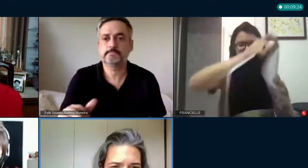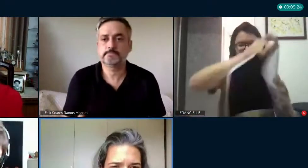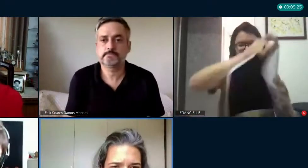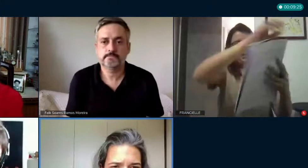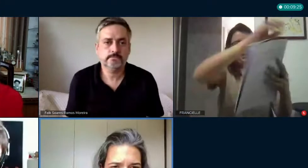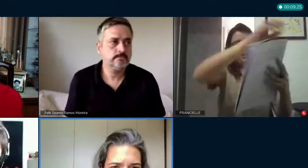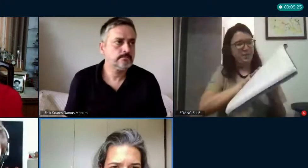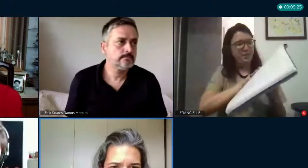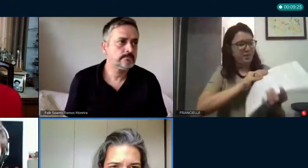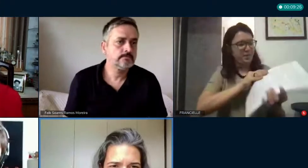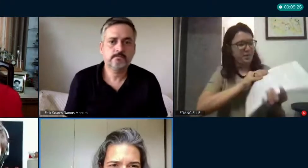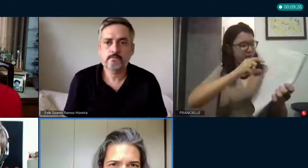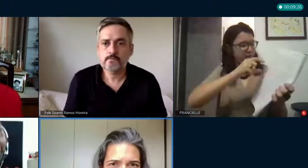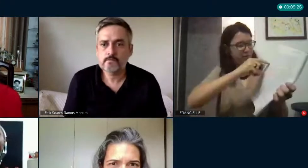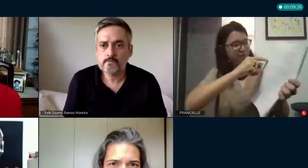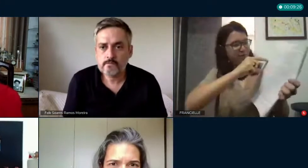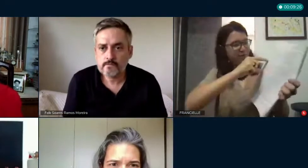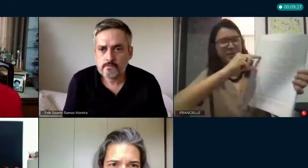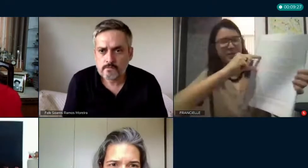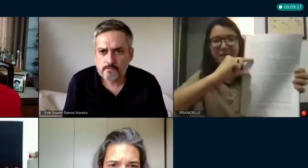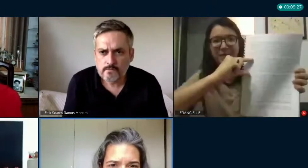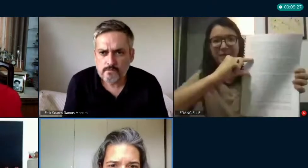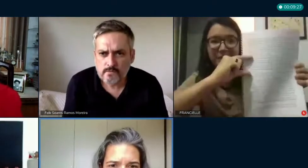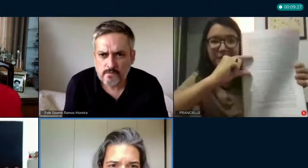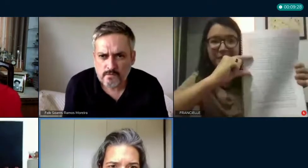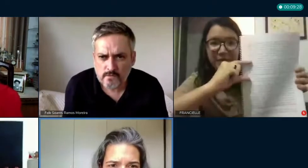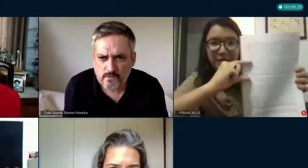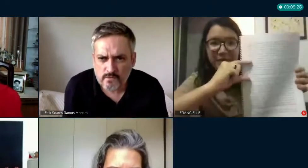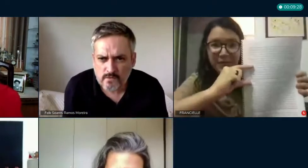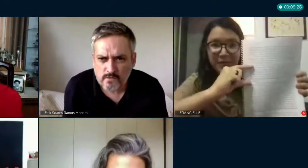Na página 25.